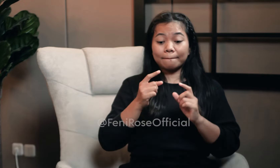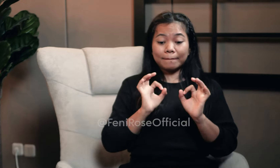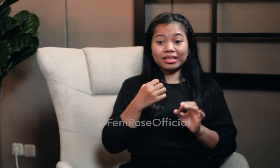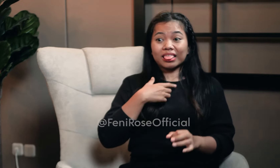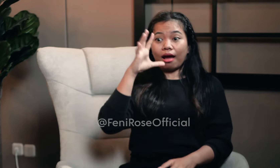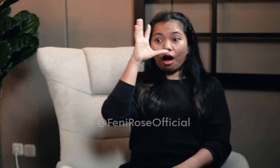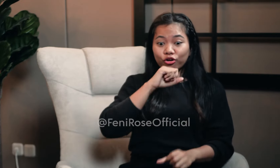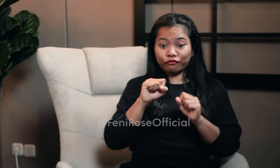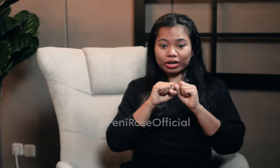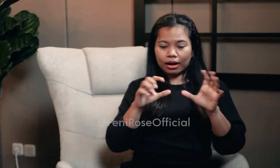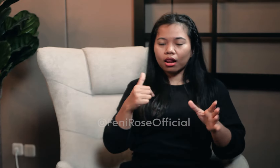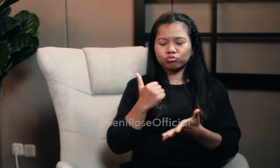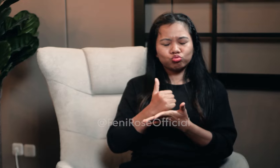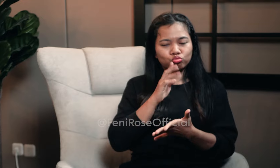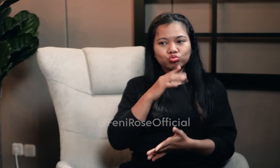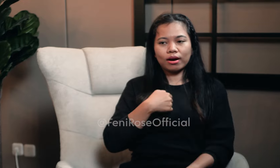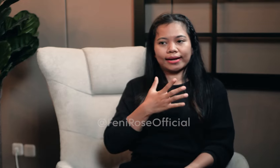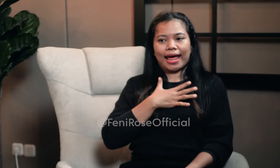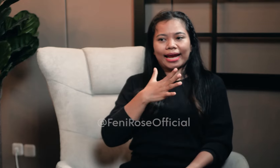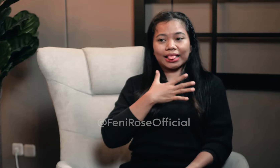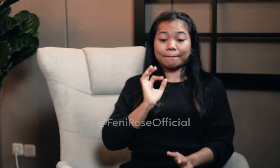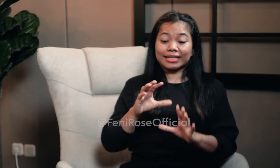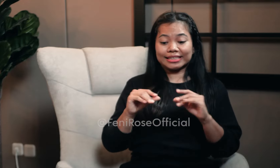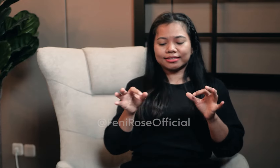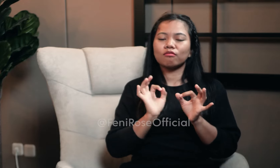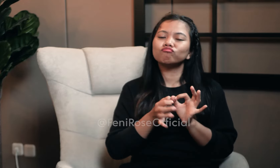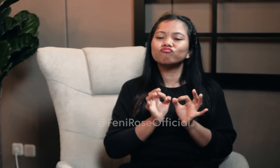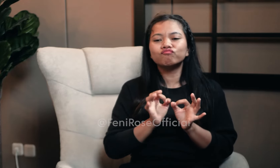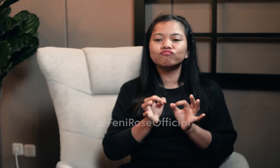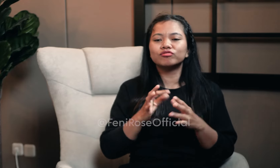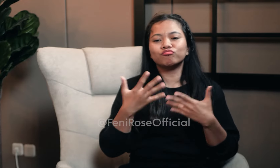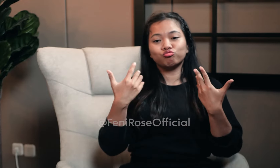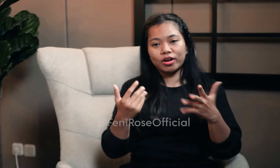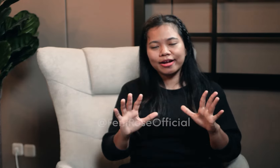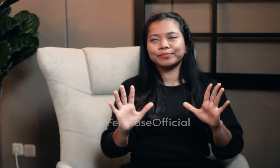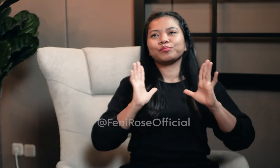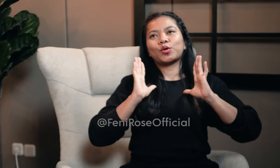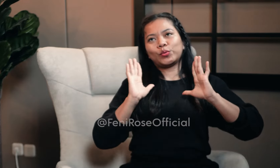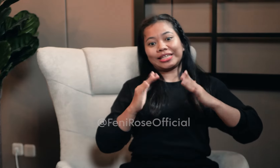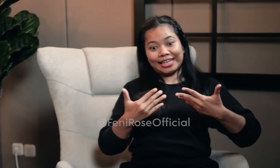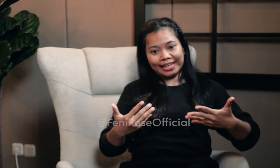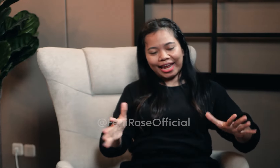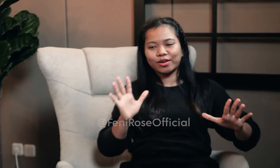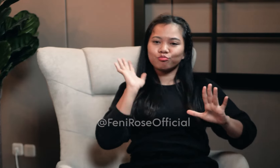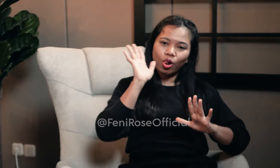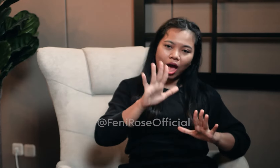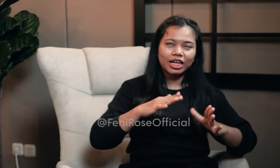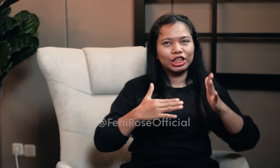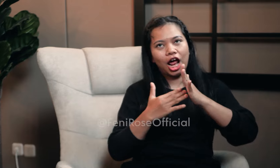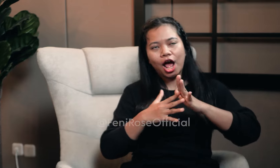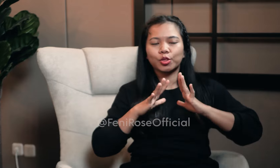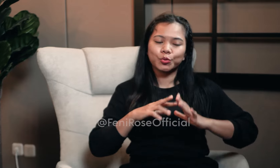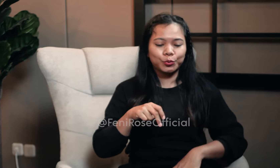apa Nampil di jurur bahasa isyarat tapi kurang tapi ini kesempatan buat saya bagaimana teman-teman tuli Bisa mengasah